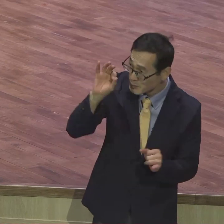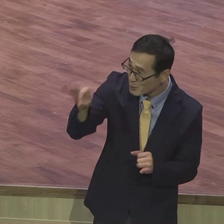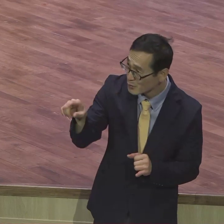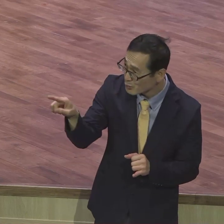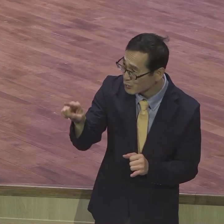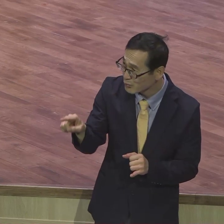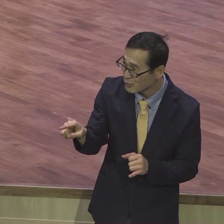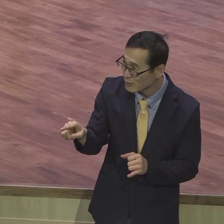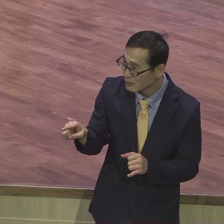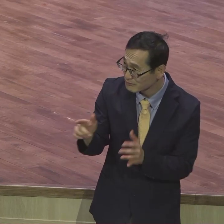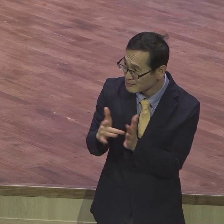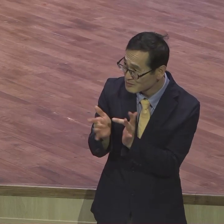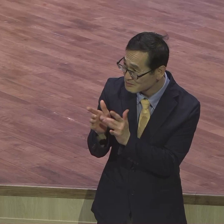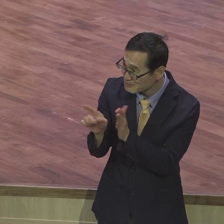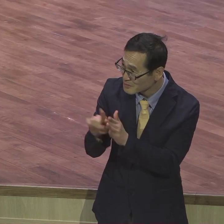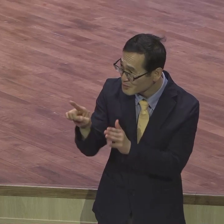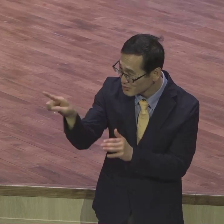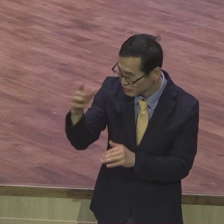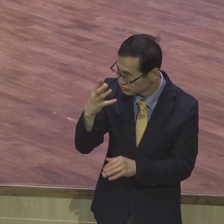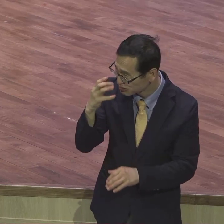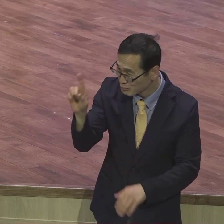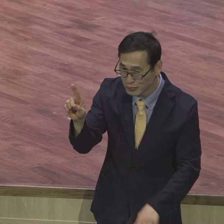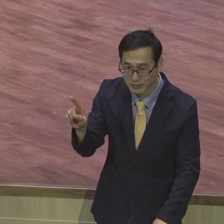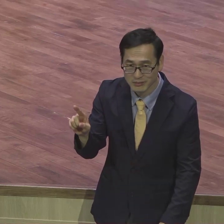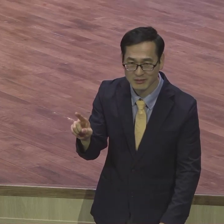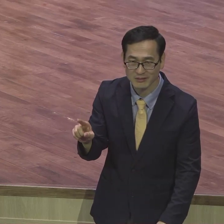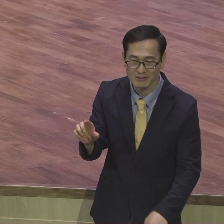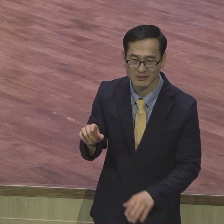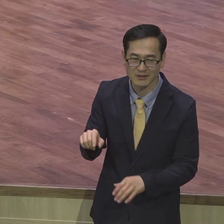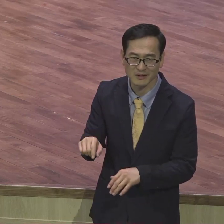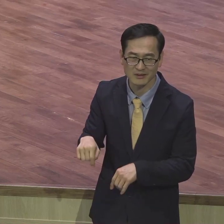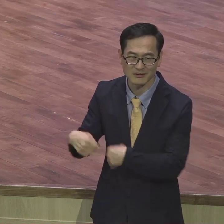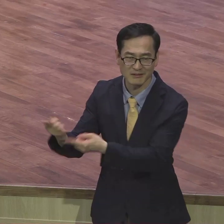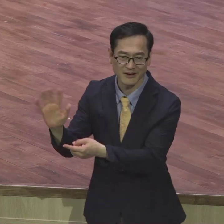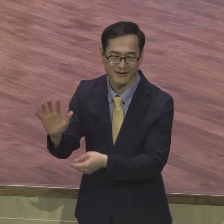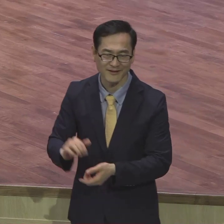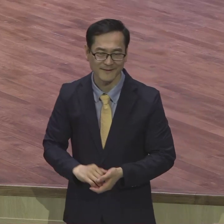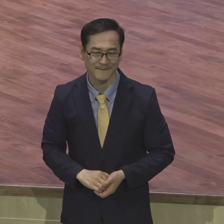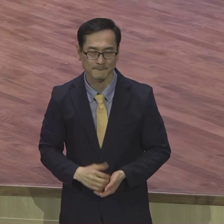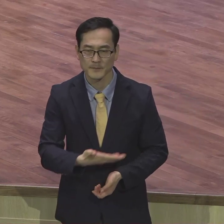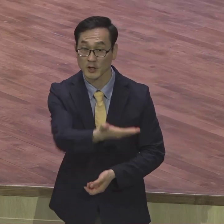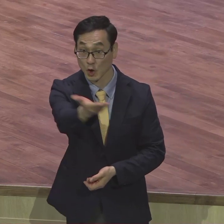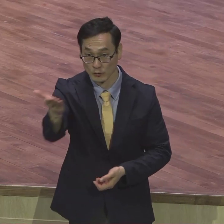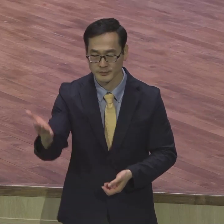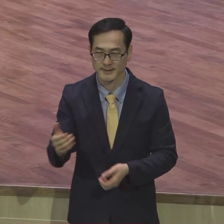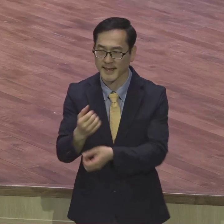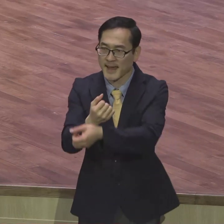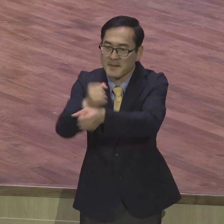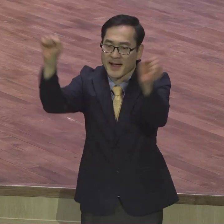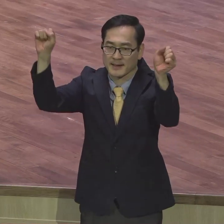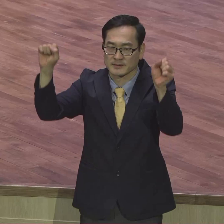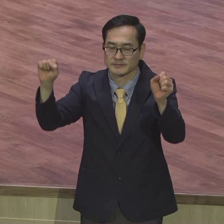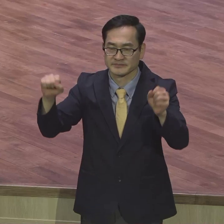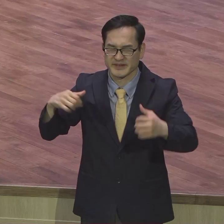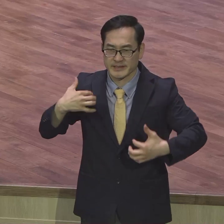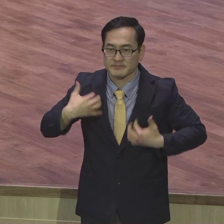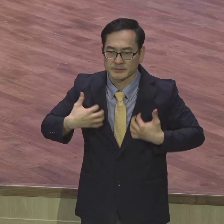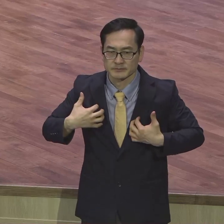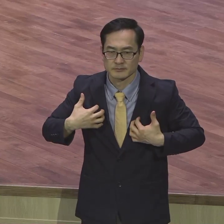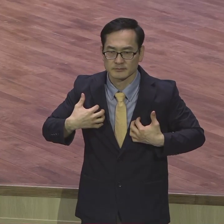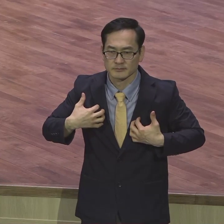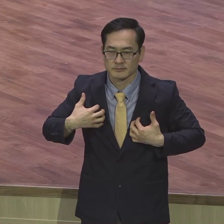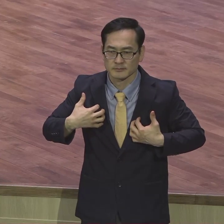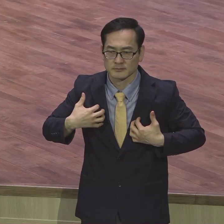이제 여러분은 해방된 기범을 놓치지 마시기 바랍니다. 속지 마란 얘기에요. 속지 마세요.